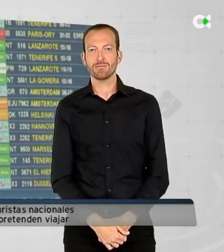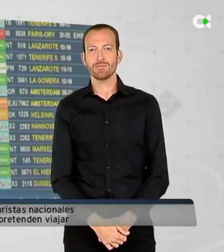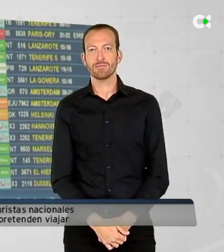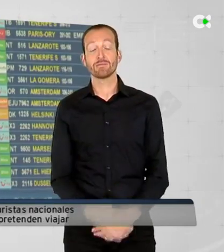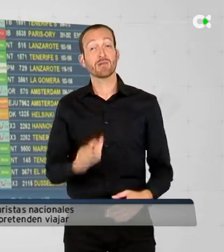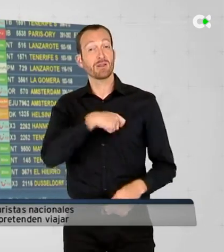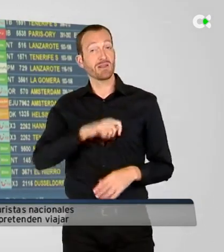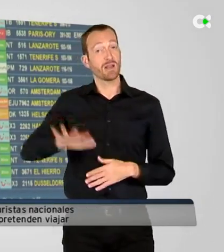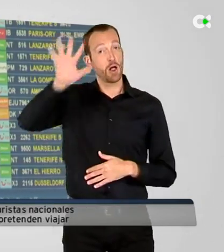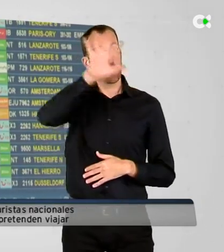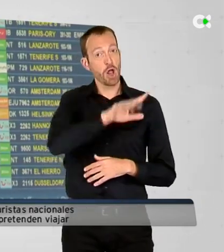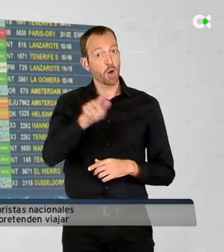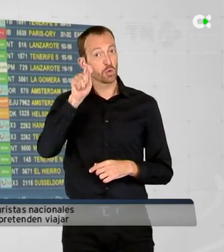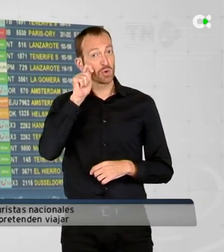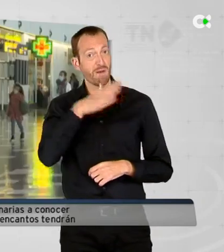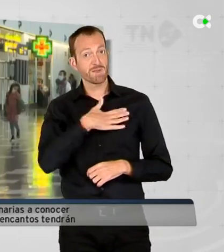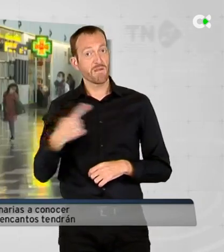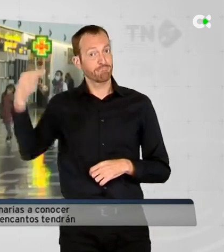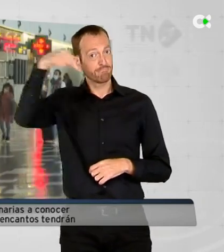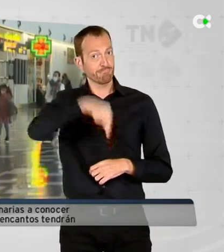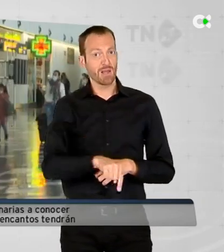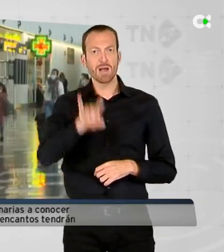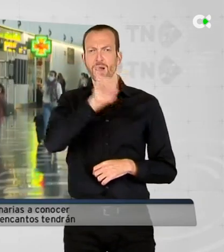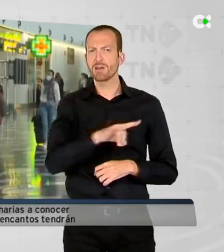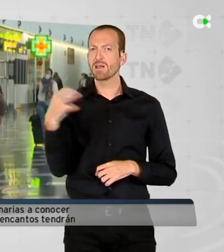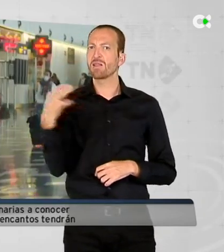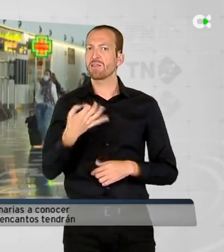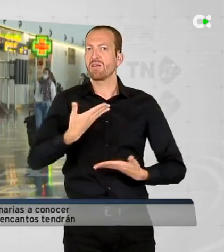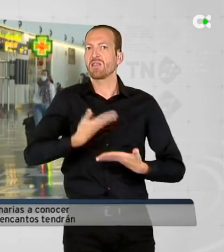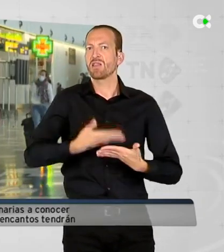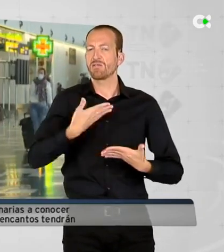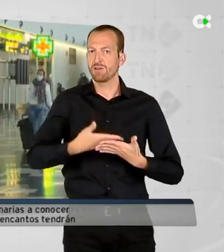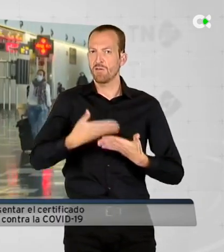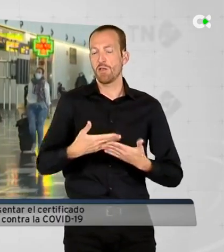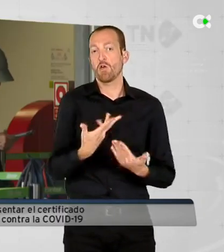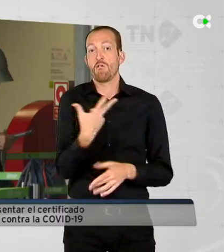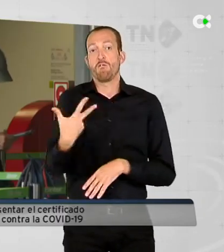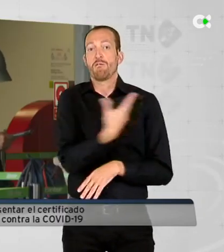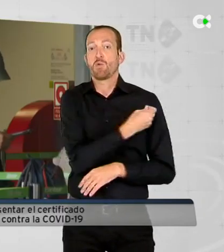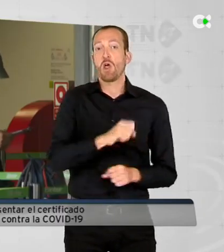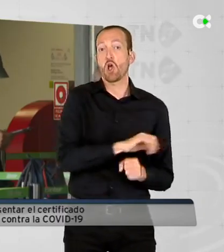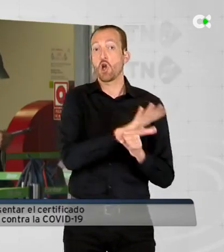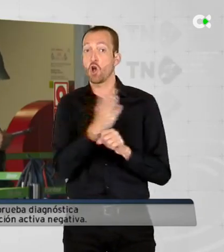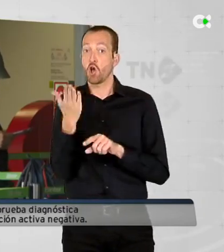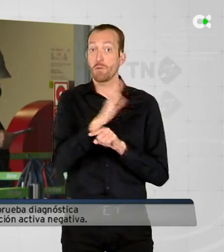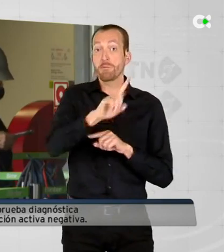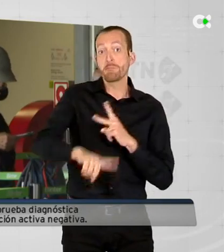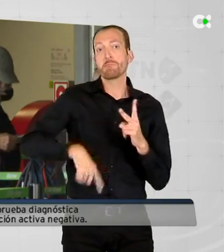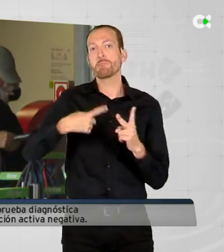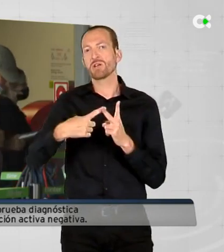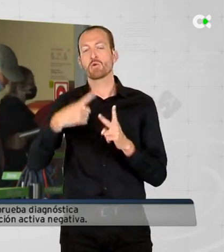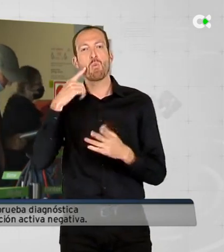y los turistas nacionales que pretendan viajar a Canarias tendrán que presentar el certificado vacunal contra la COVID-19 y una prueba